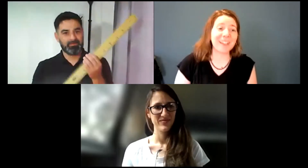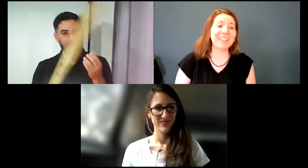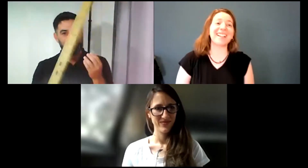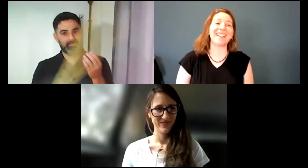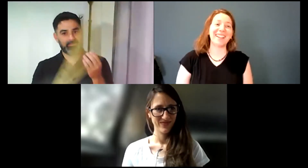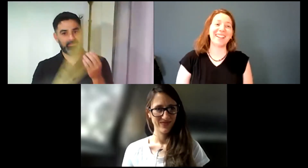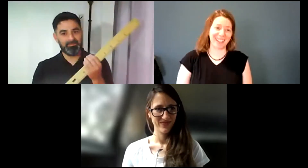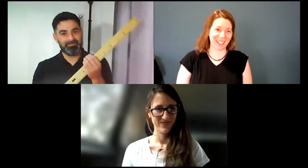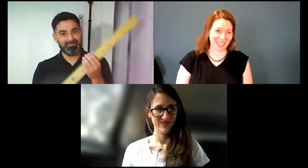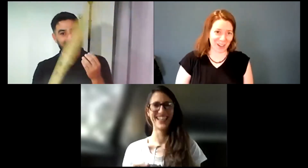ah, bueno.